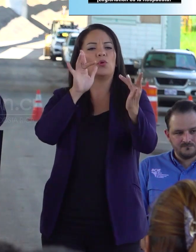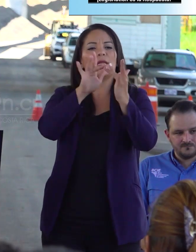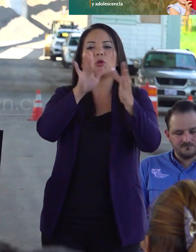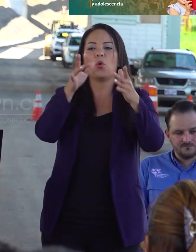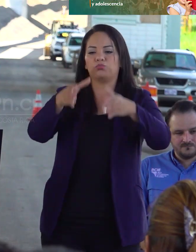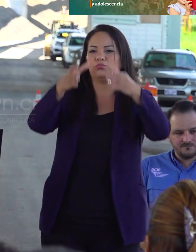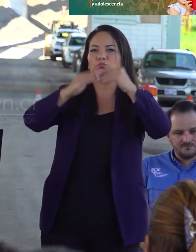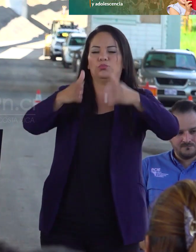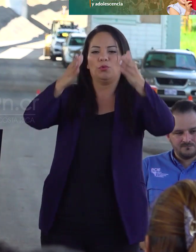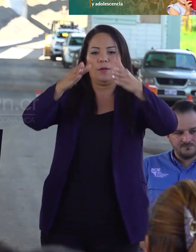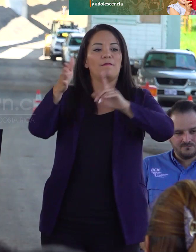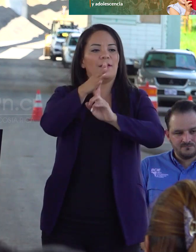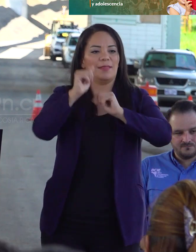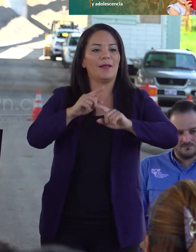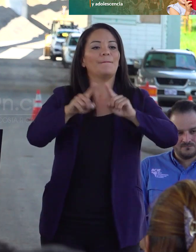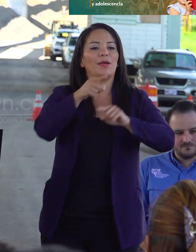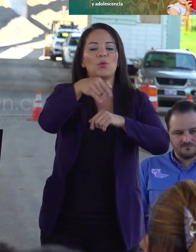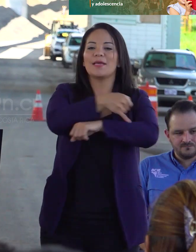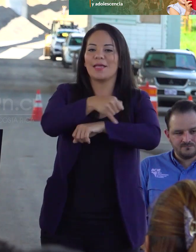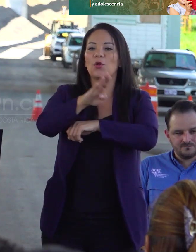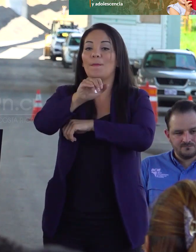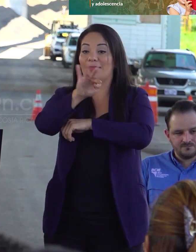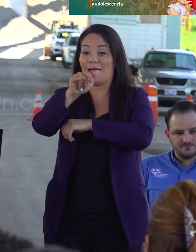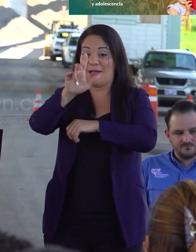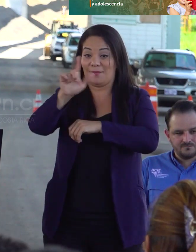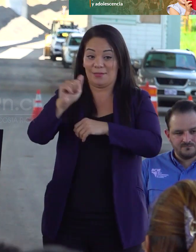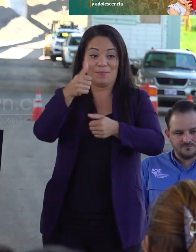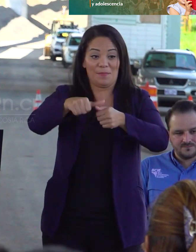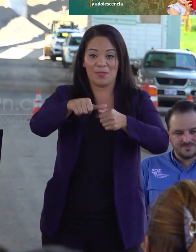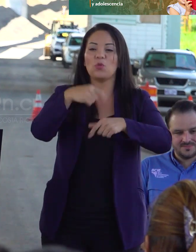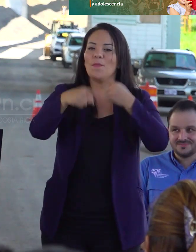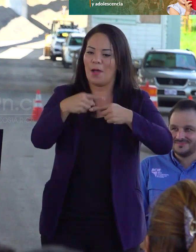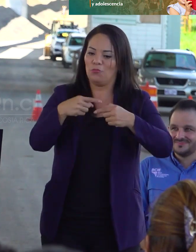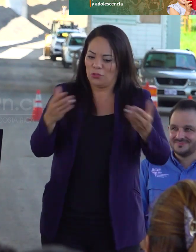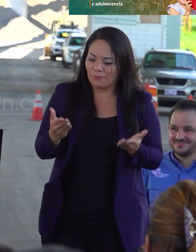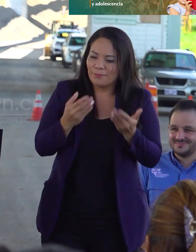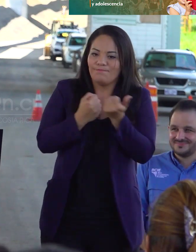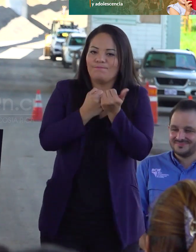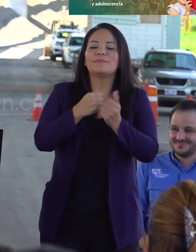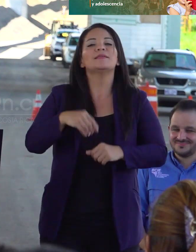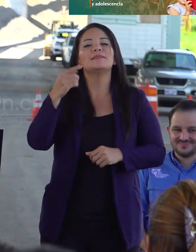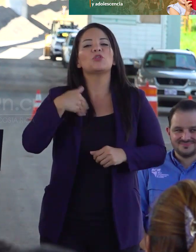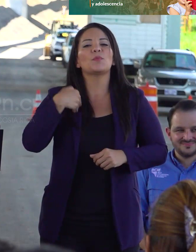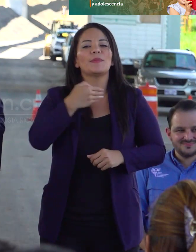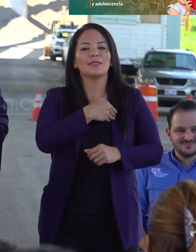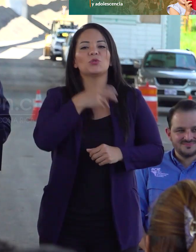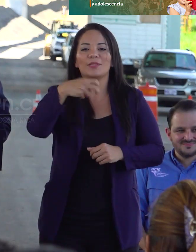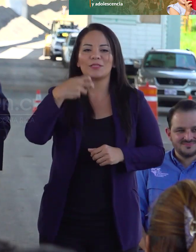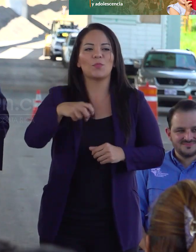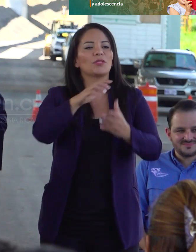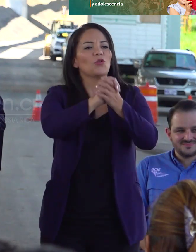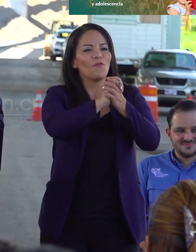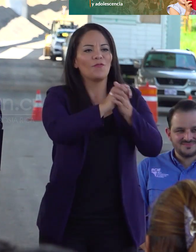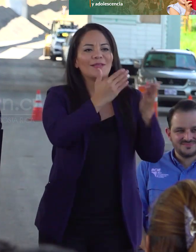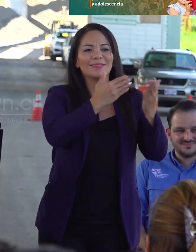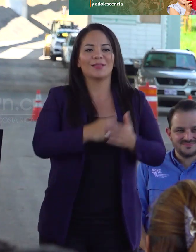meterle, ingeniero Batalla, todo el empujón que podamos. Señor Ministro de Transportes, los